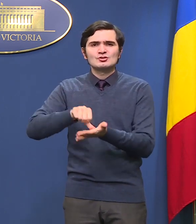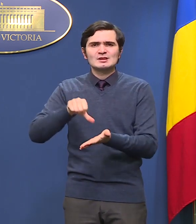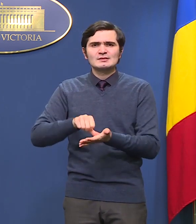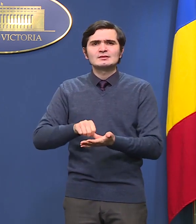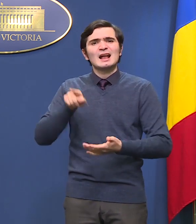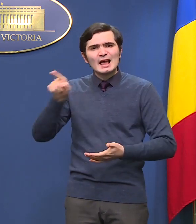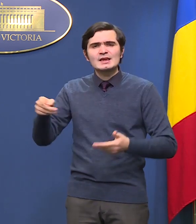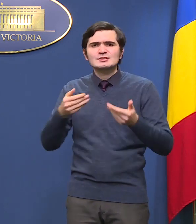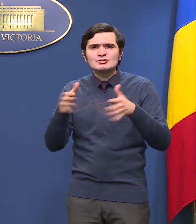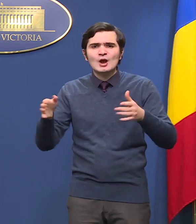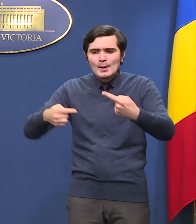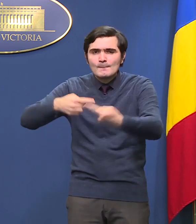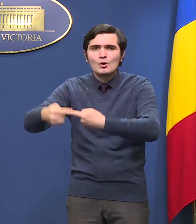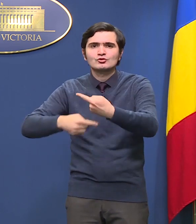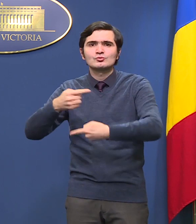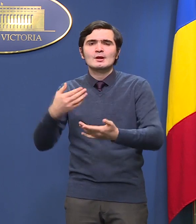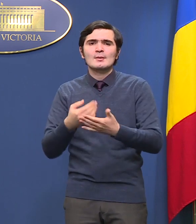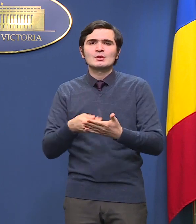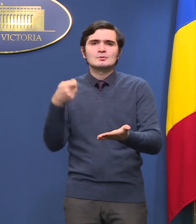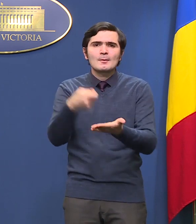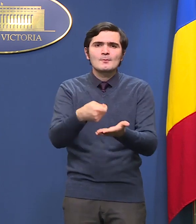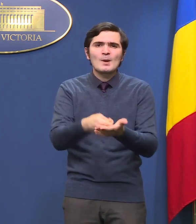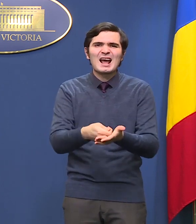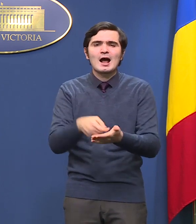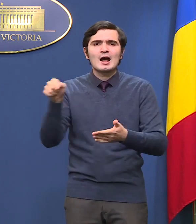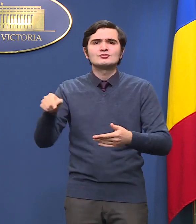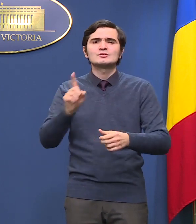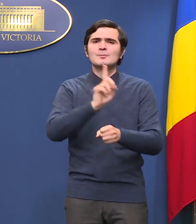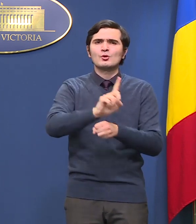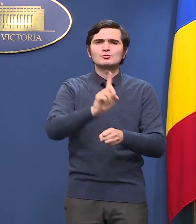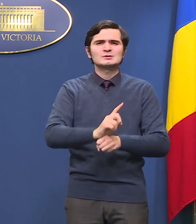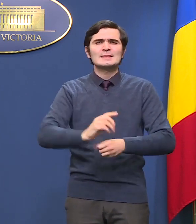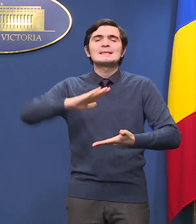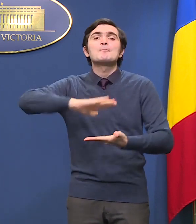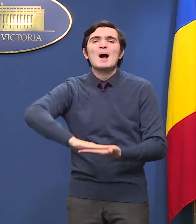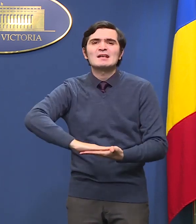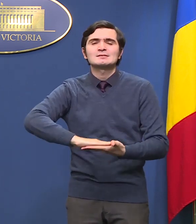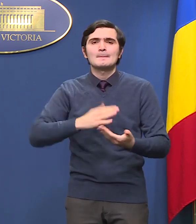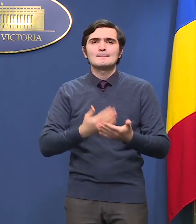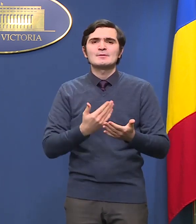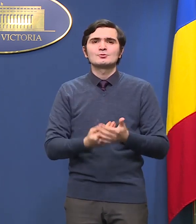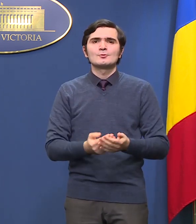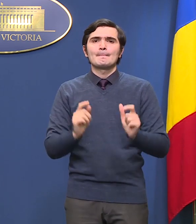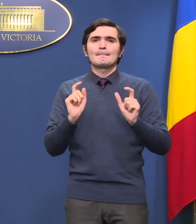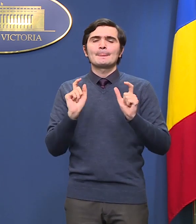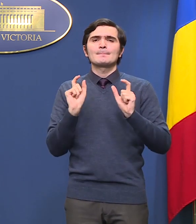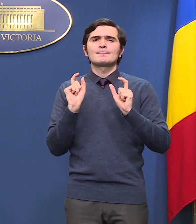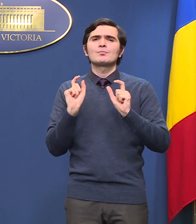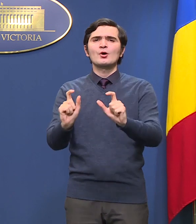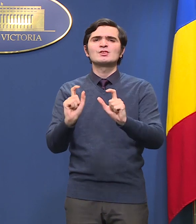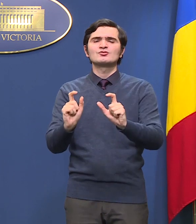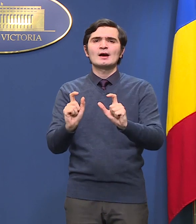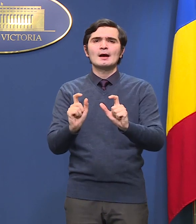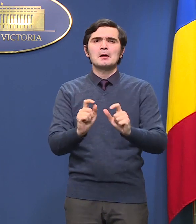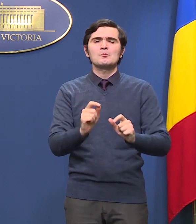pentru a achiziționa aceste produse care sunt fundamentale pentru protejarea